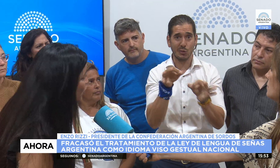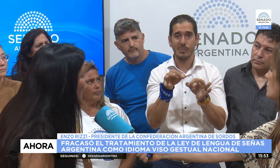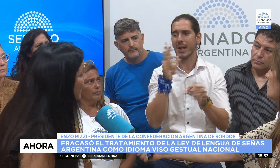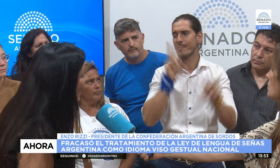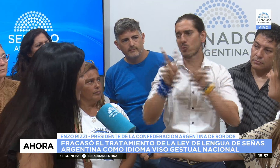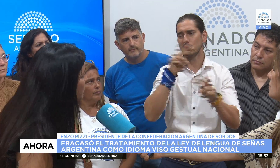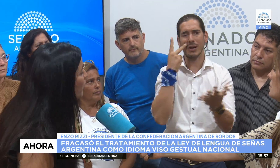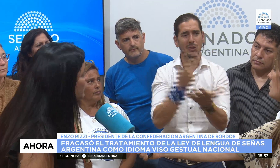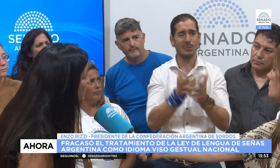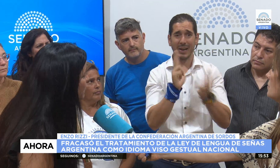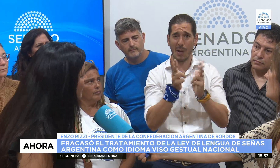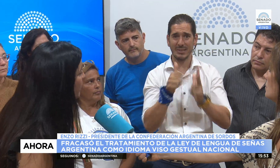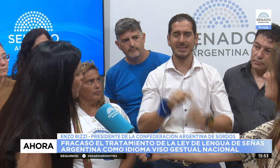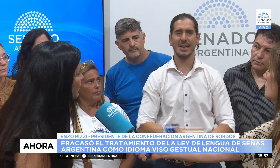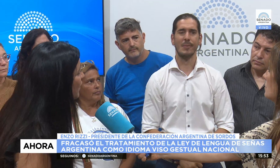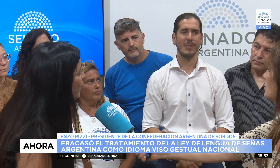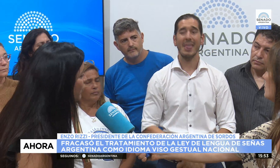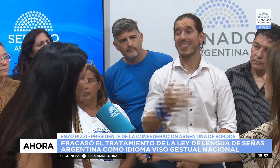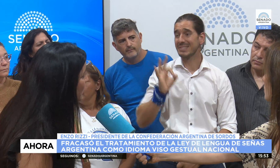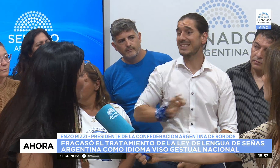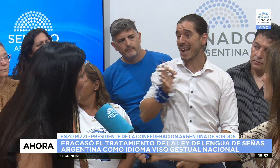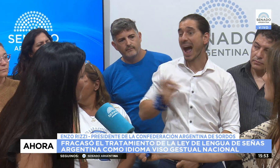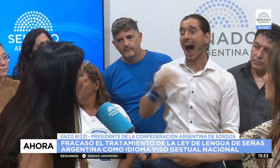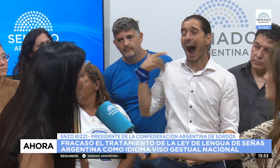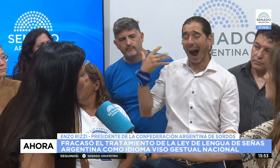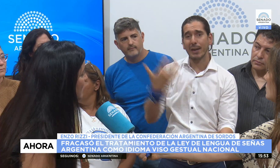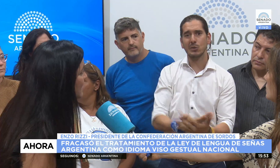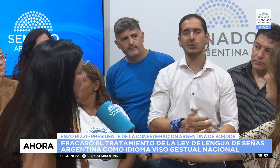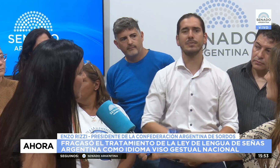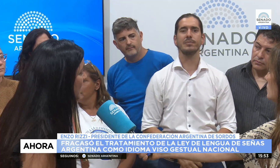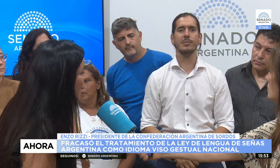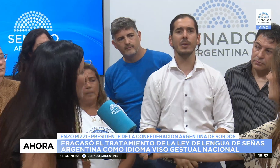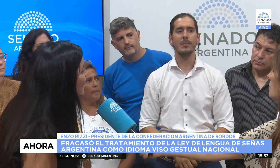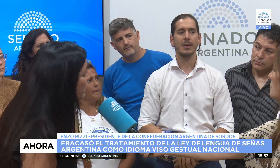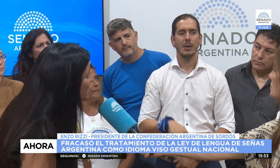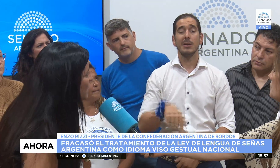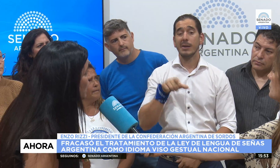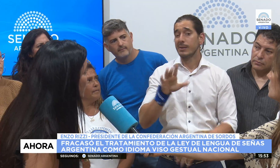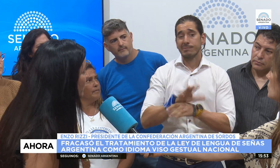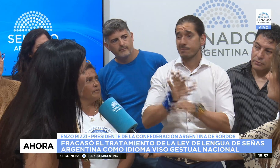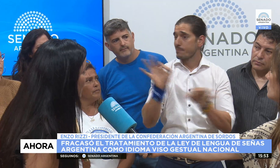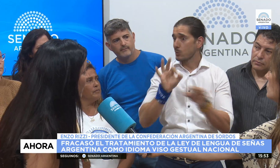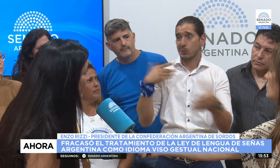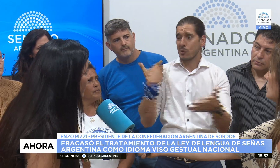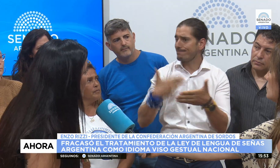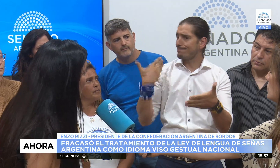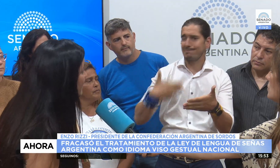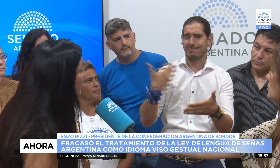Nosotros desde la CAS propusimos este proyecto de reconocimiento de ley de la lengua de señas argentina. Hace muchos años lo venimos reclamando. Este